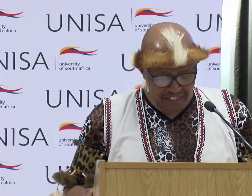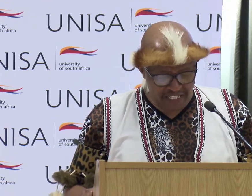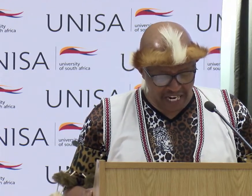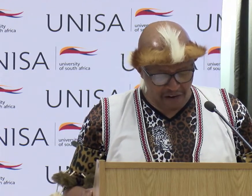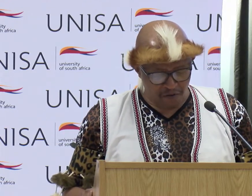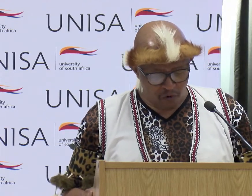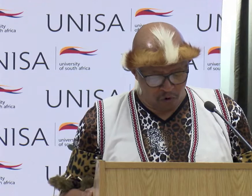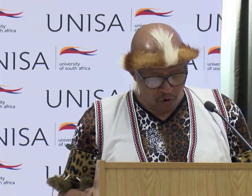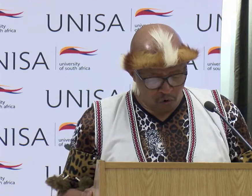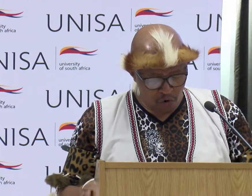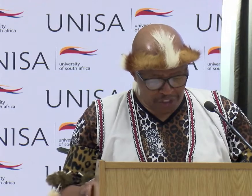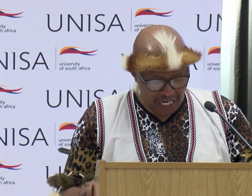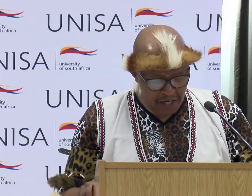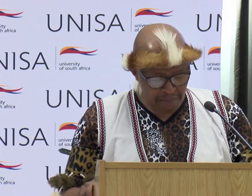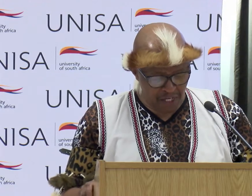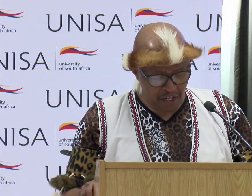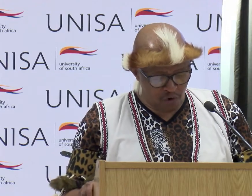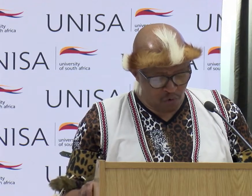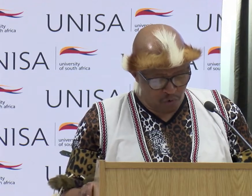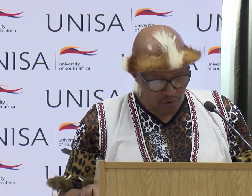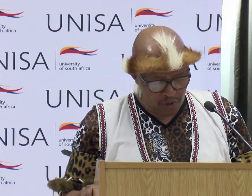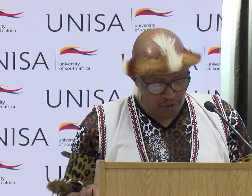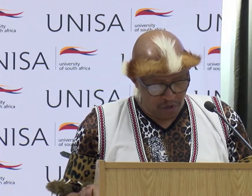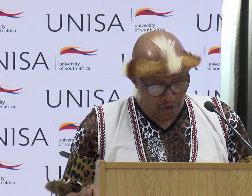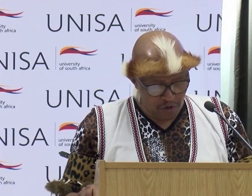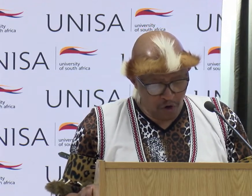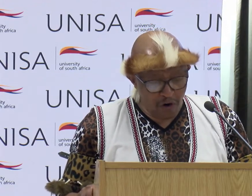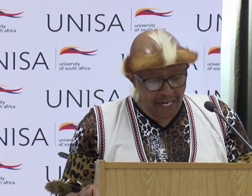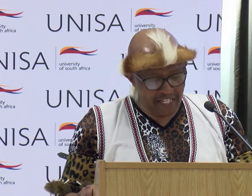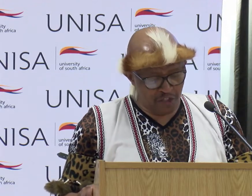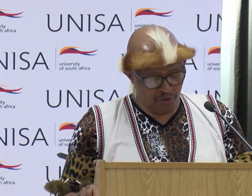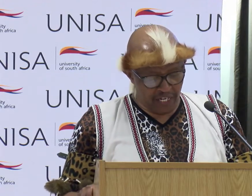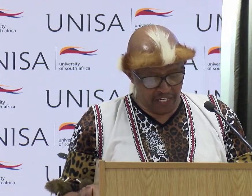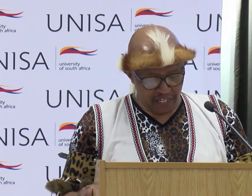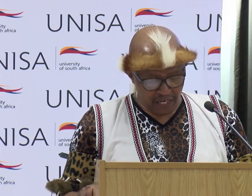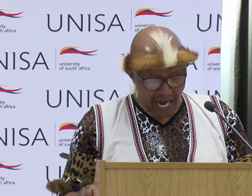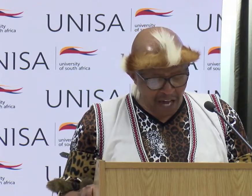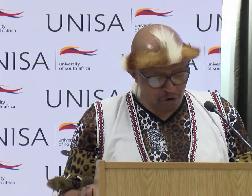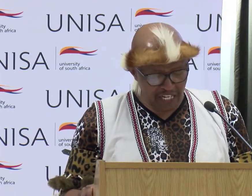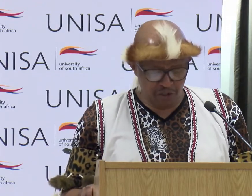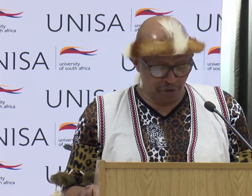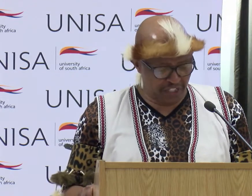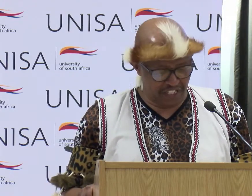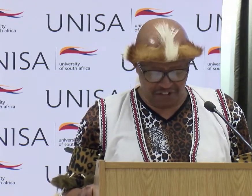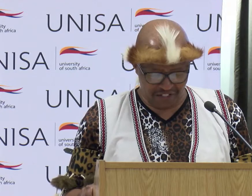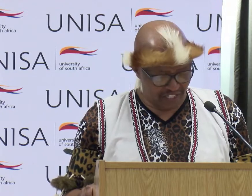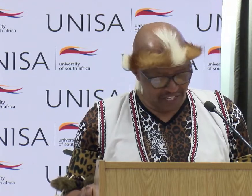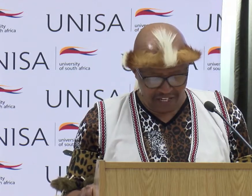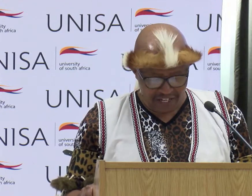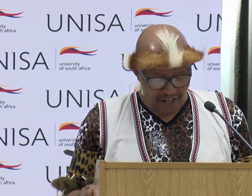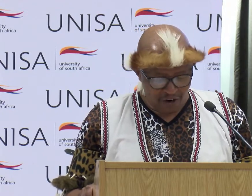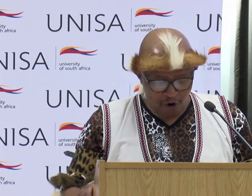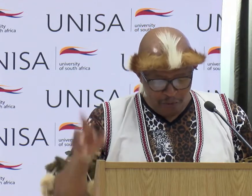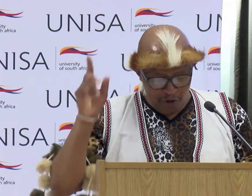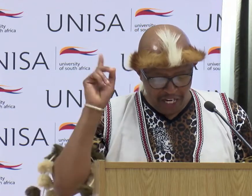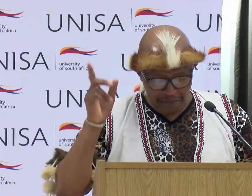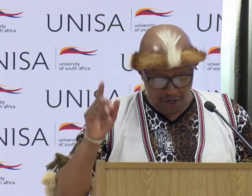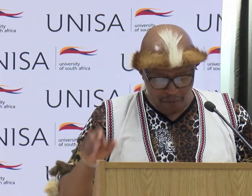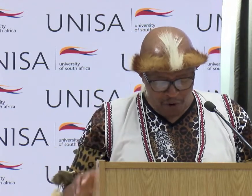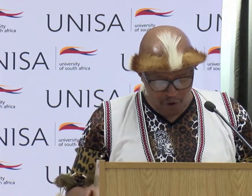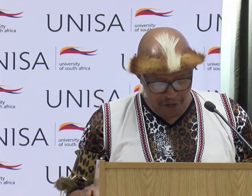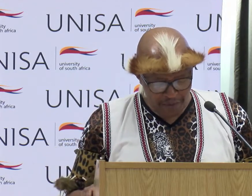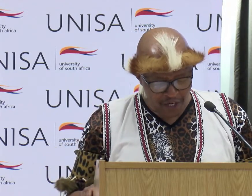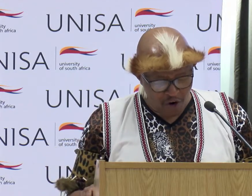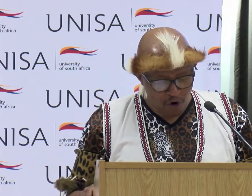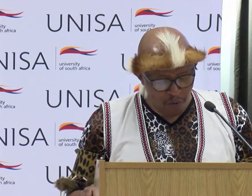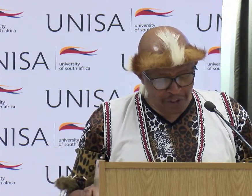ukukhanuka kwezinhlamvu ukutshala imbewu yokwakha ezweni hayi ukuletha usisi ngoba ulimi